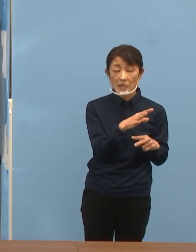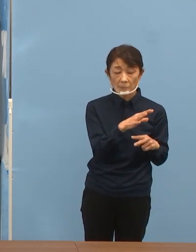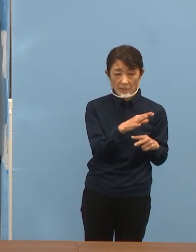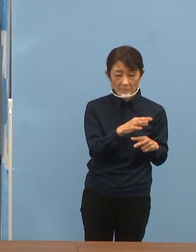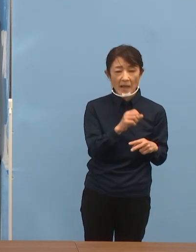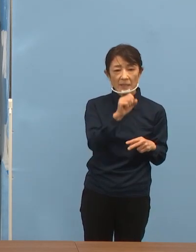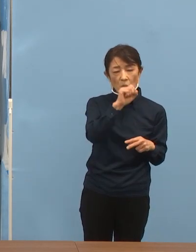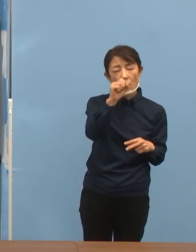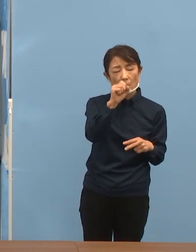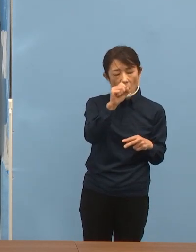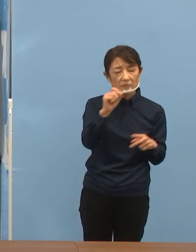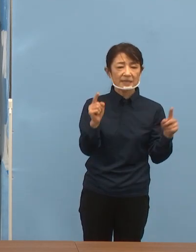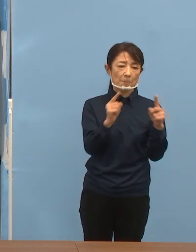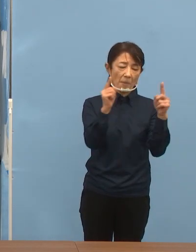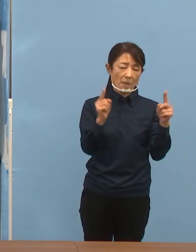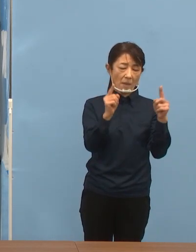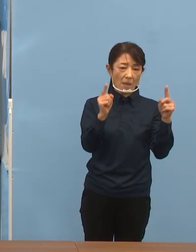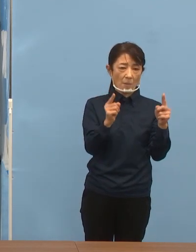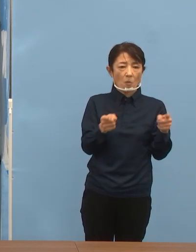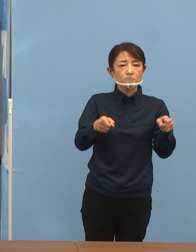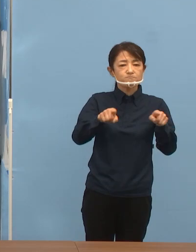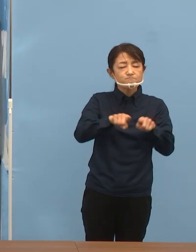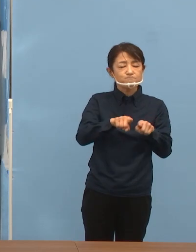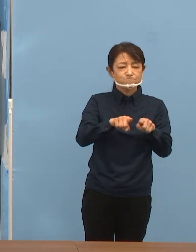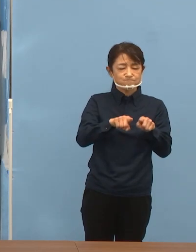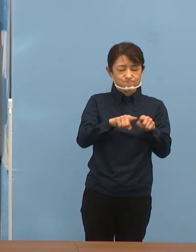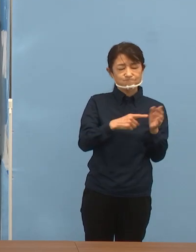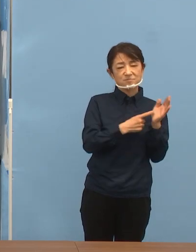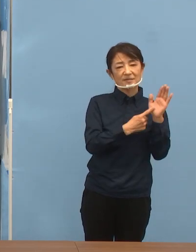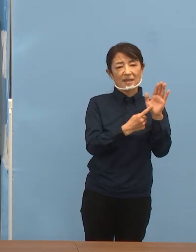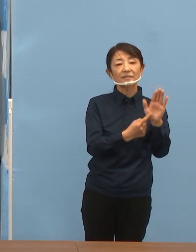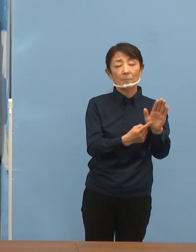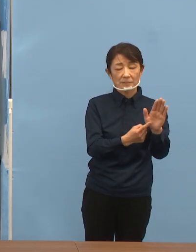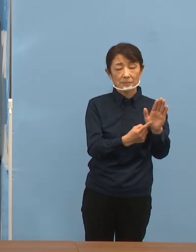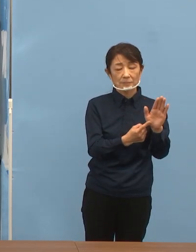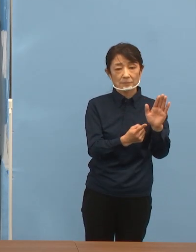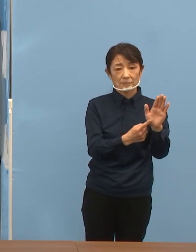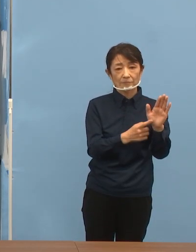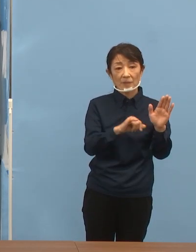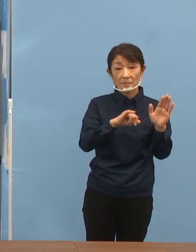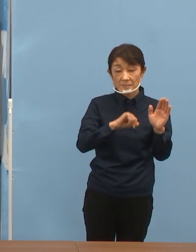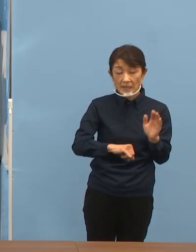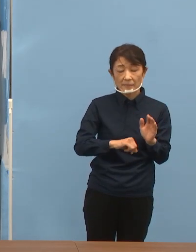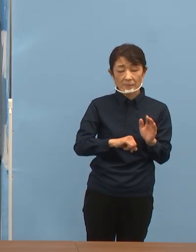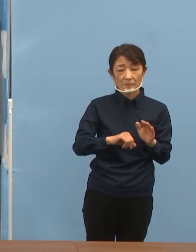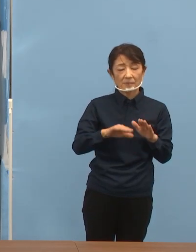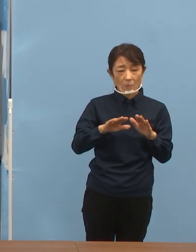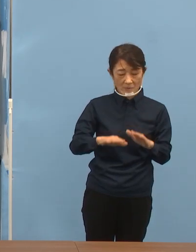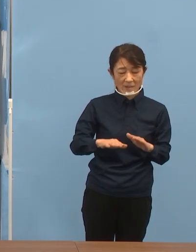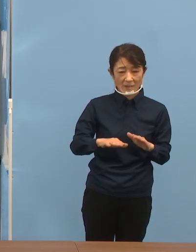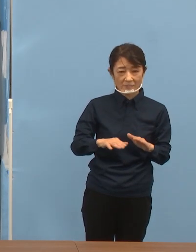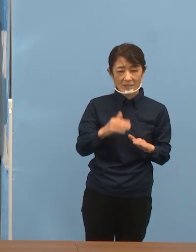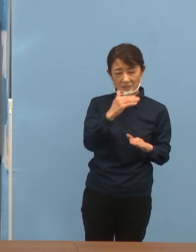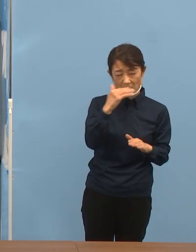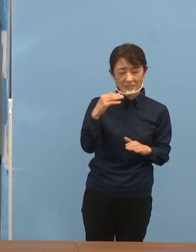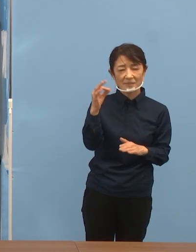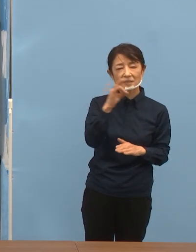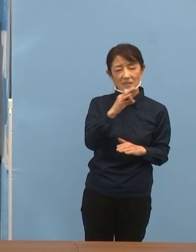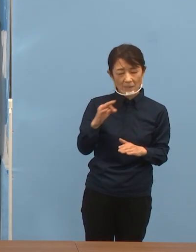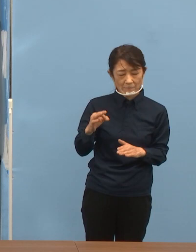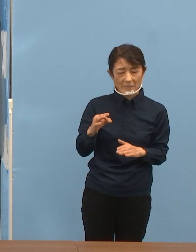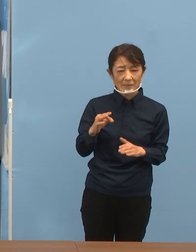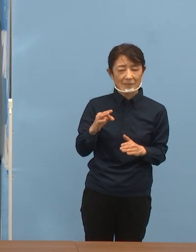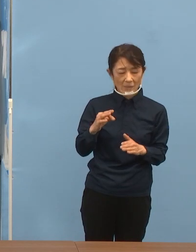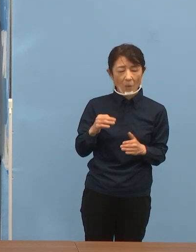よかもんキャンペーンも合わせて実施をしております。ぜひこの機会に素晴らしい県産品の数々